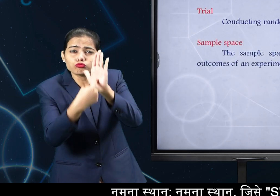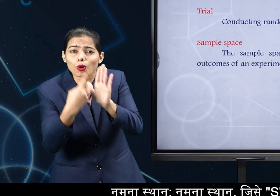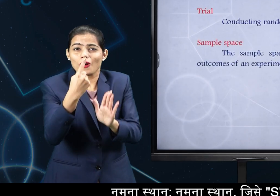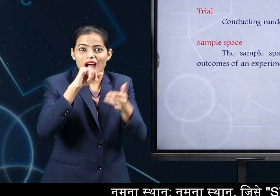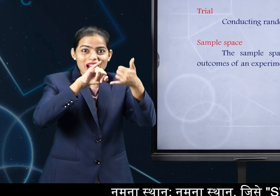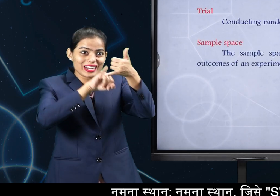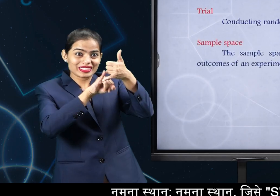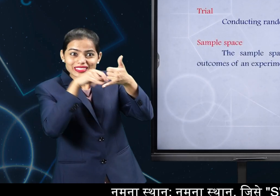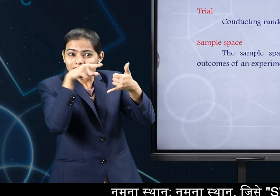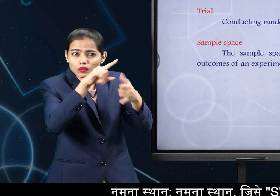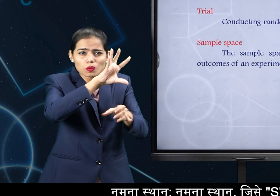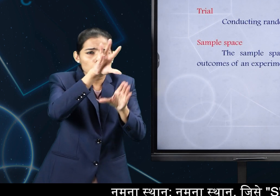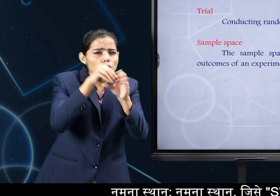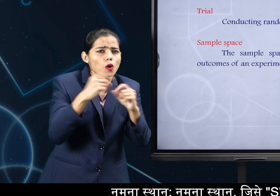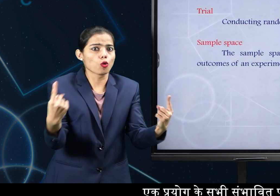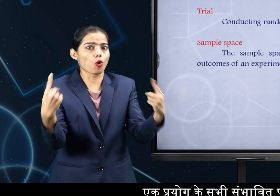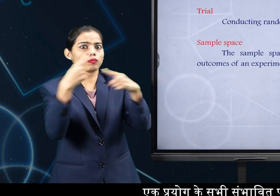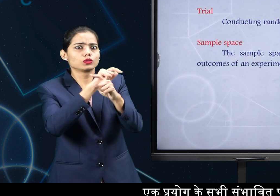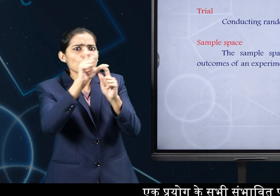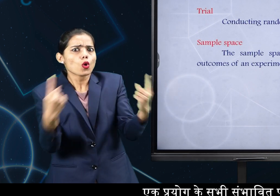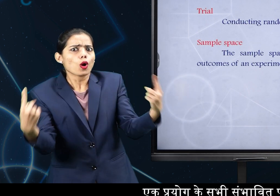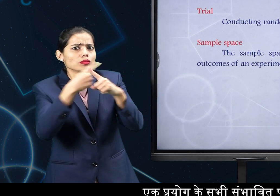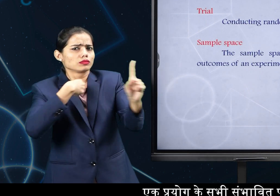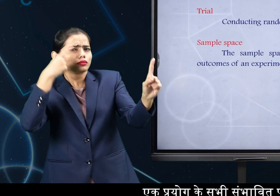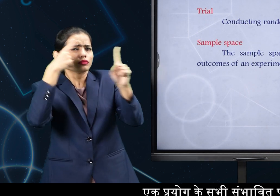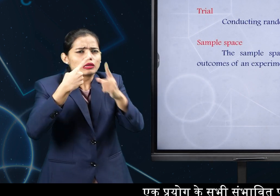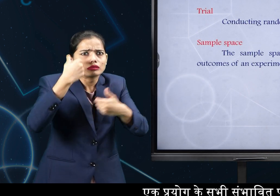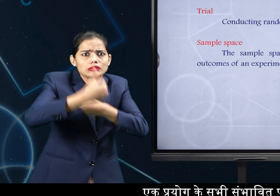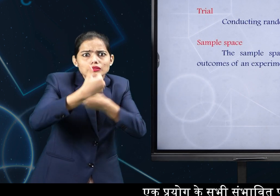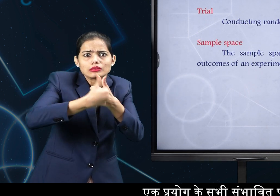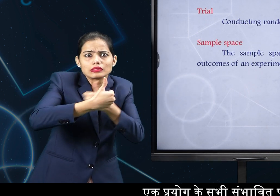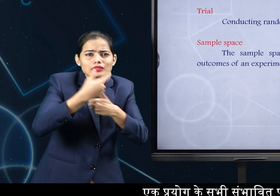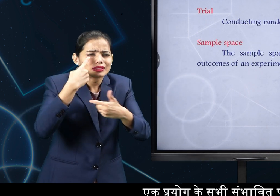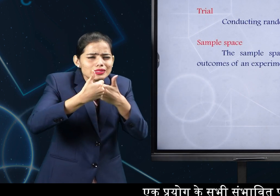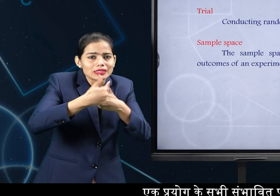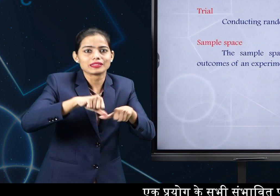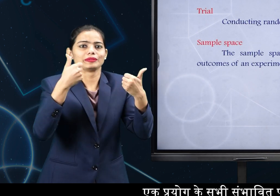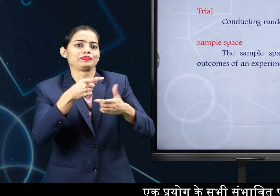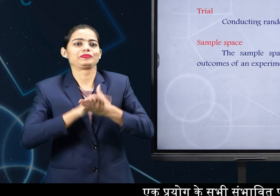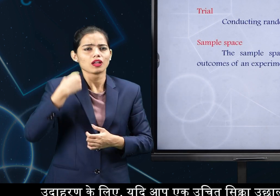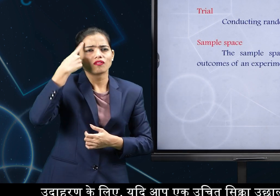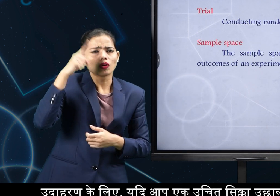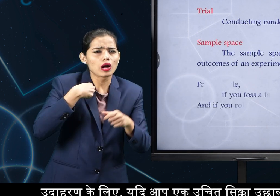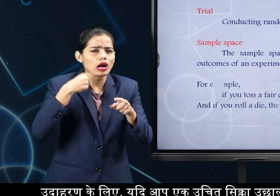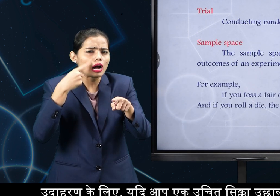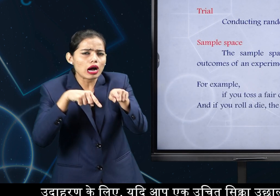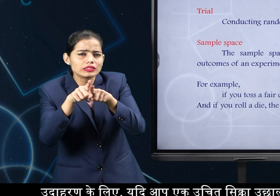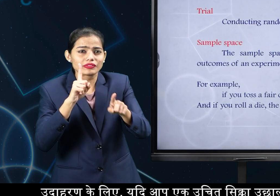में दर्शाया गया, एक प्रयोग के सभी संभावित परिणामों का सेट है। उदाहरण के लिए,